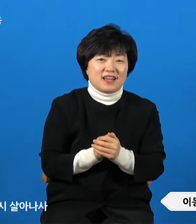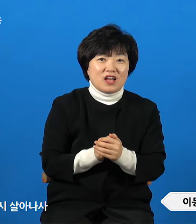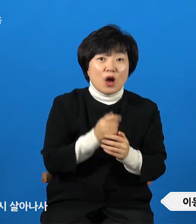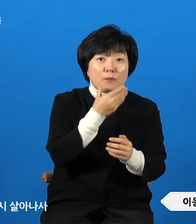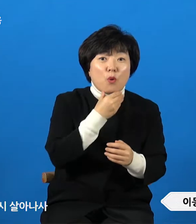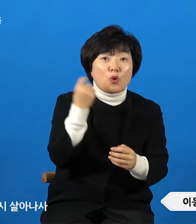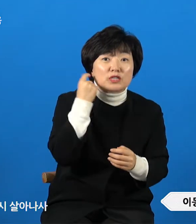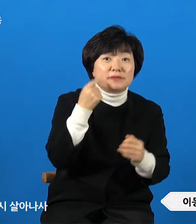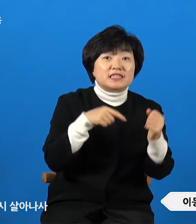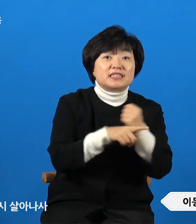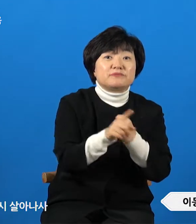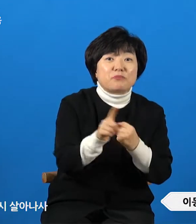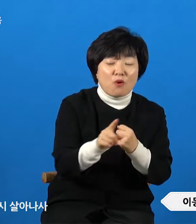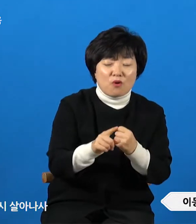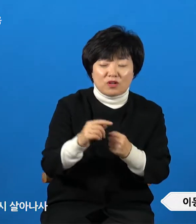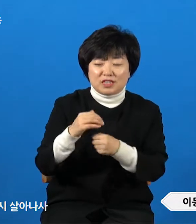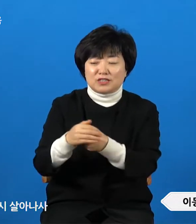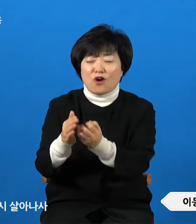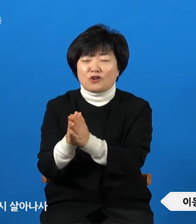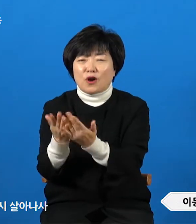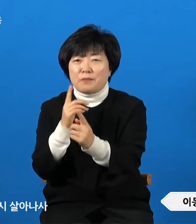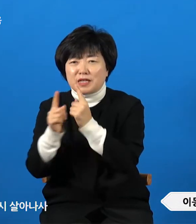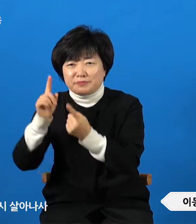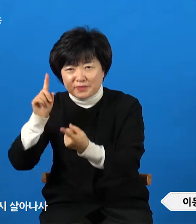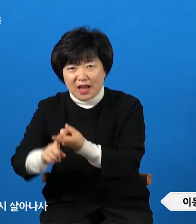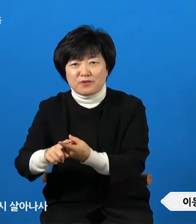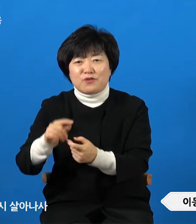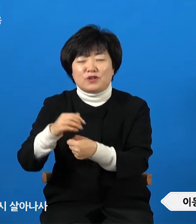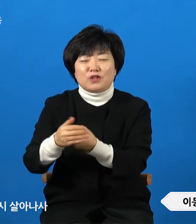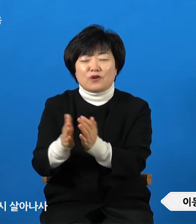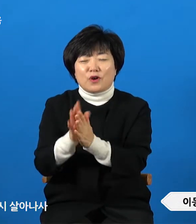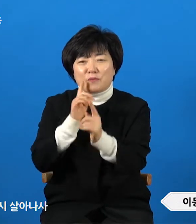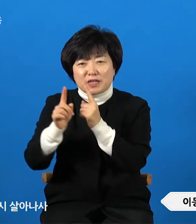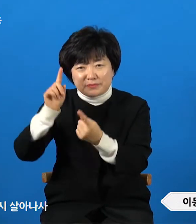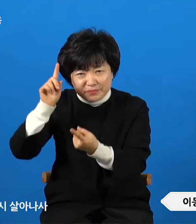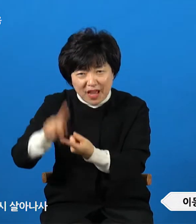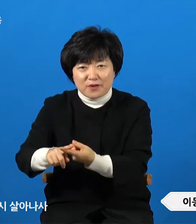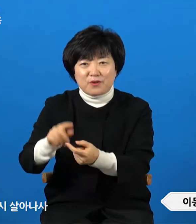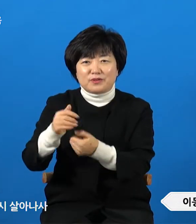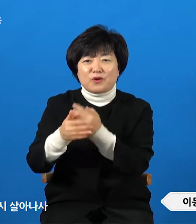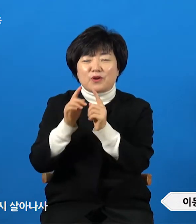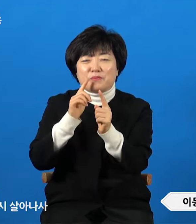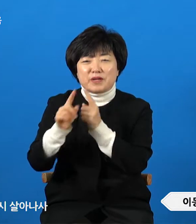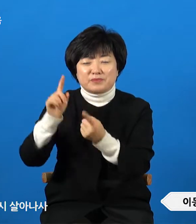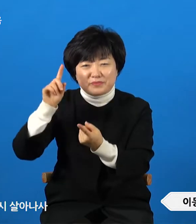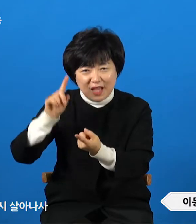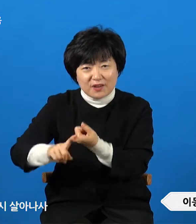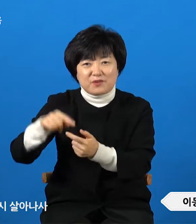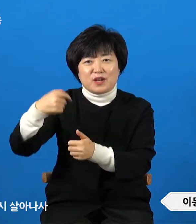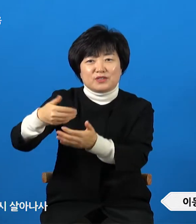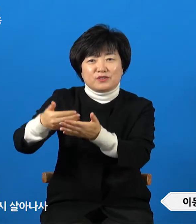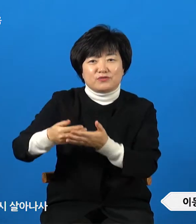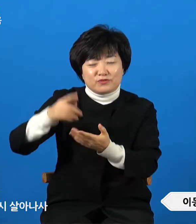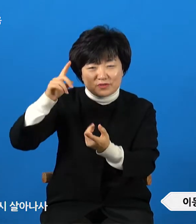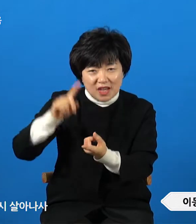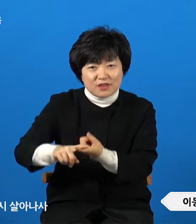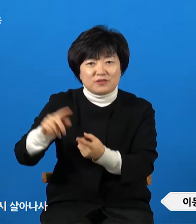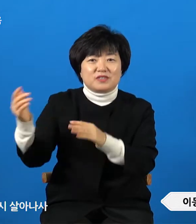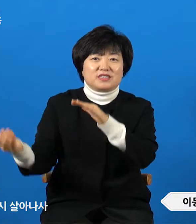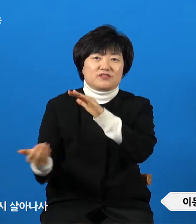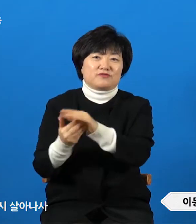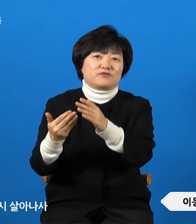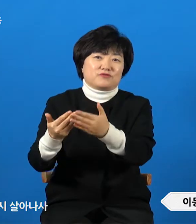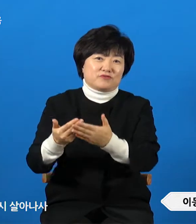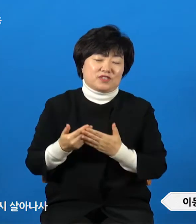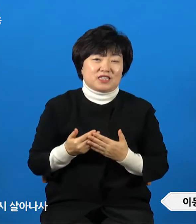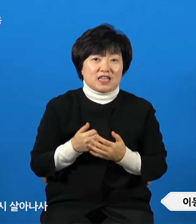성경대로. 여기서 성경은 구약 성경 가르쳐요. 구약 성경이 가르친 그대로 예수께서 오셔서 우리 죄를 짊어지고 대신